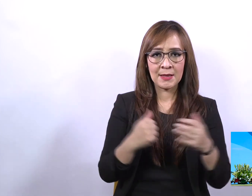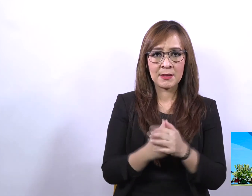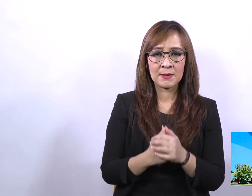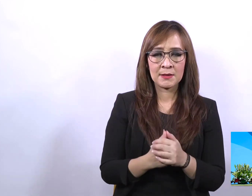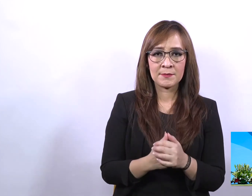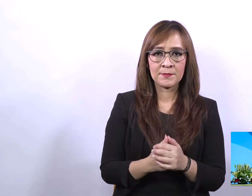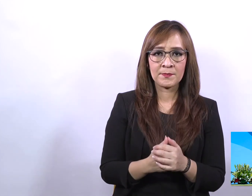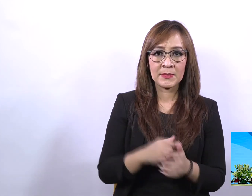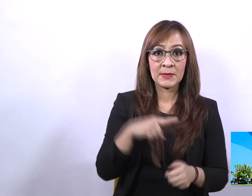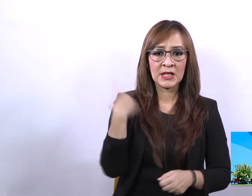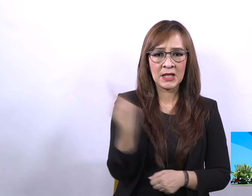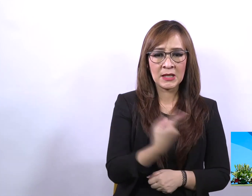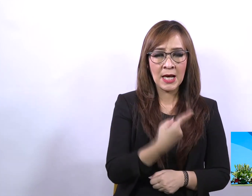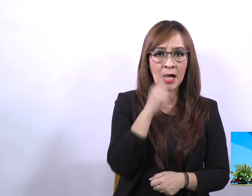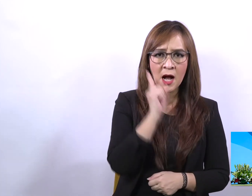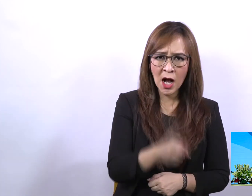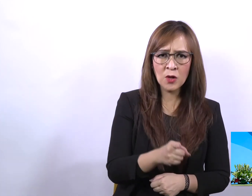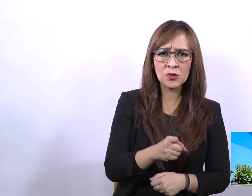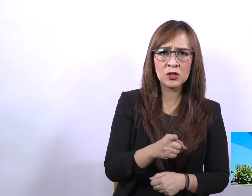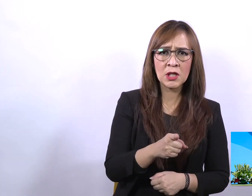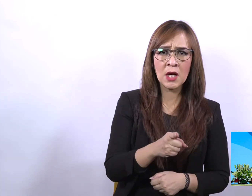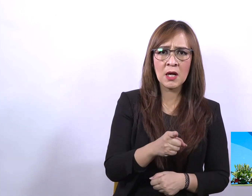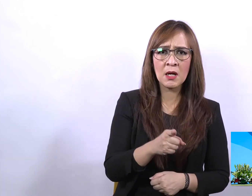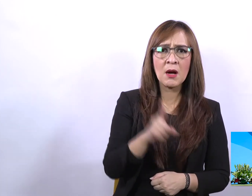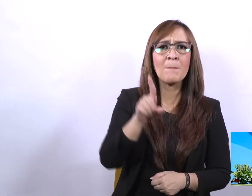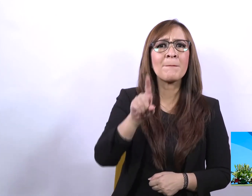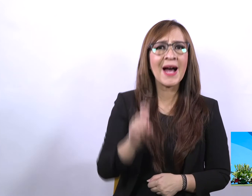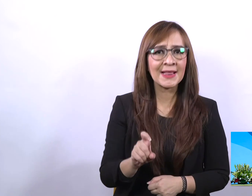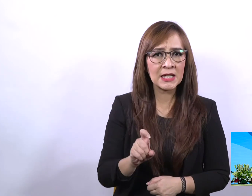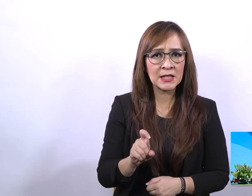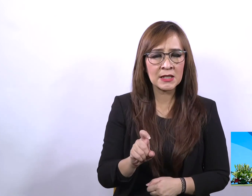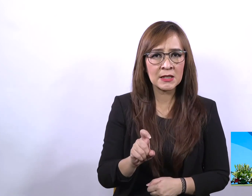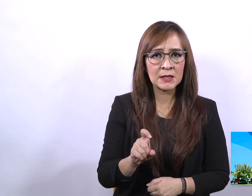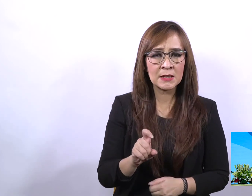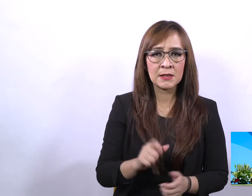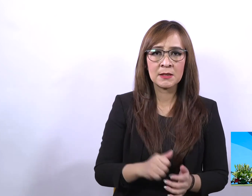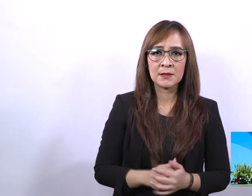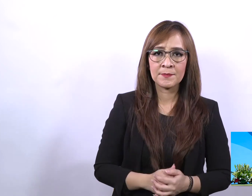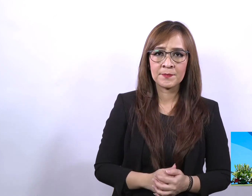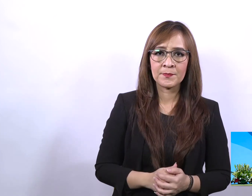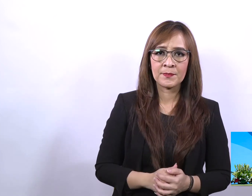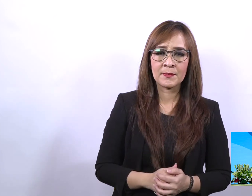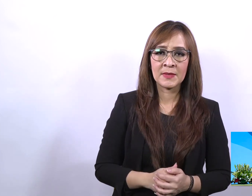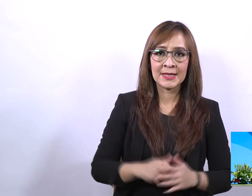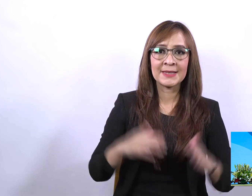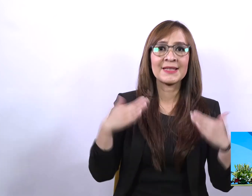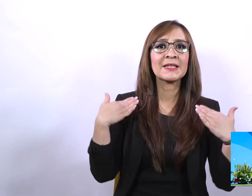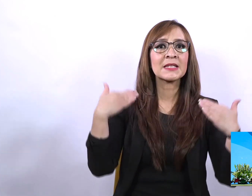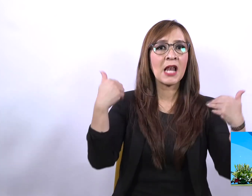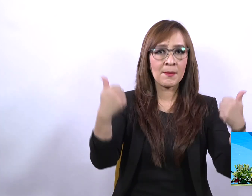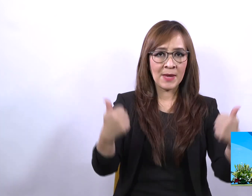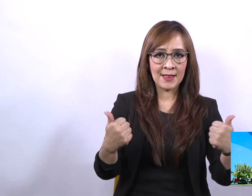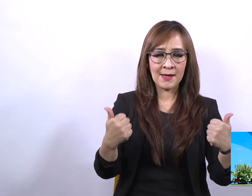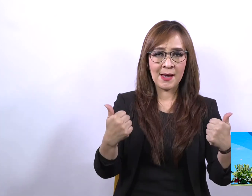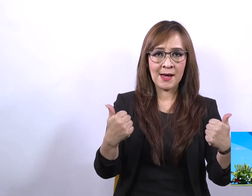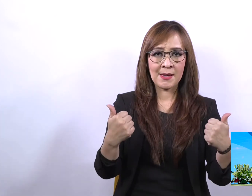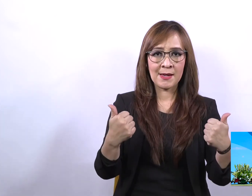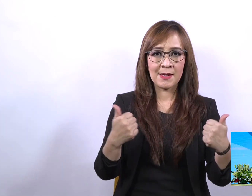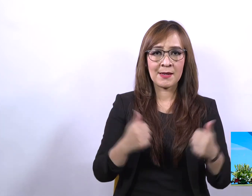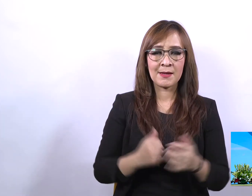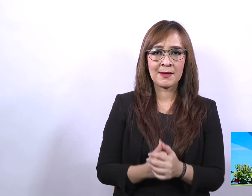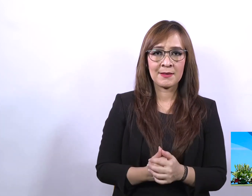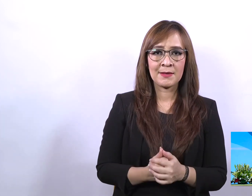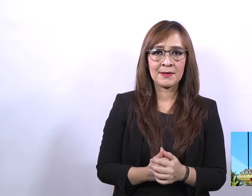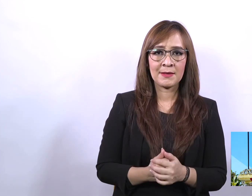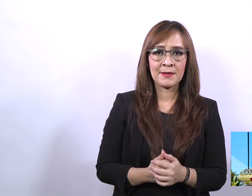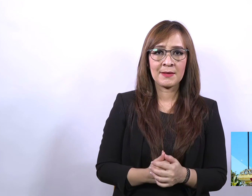Hai spageti yang seharusnya pinasa Ayo kita yang seharusnya menuju maut diselamatkannya dan